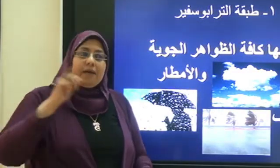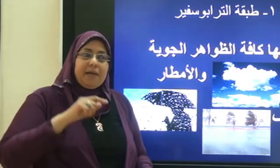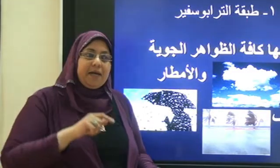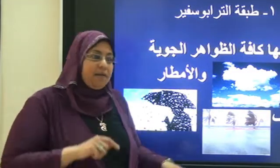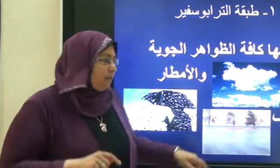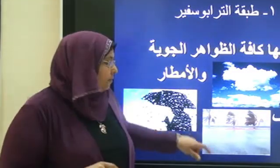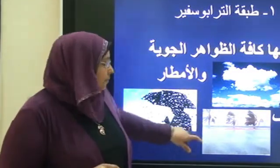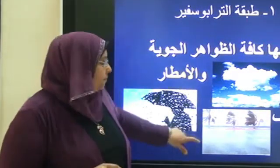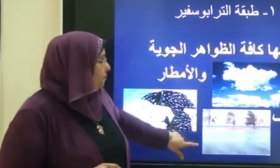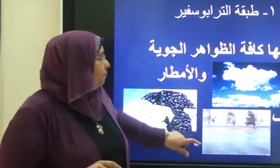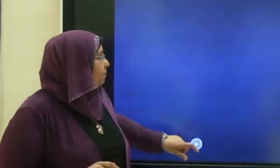كمان